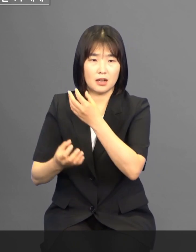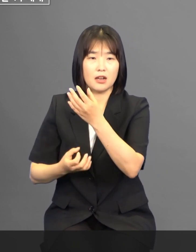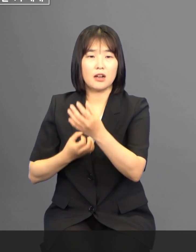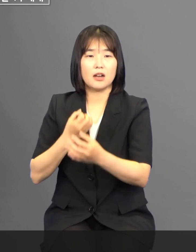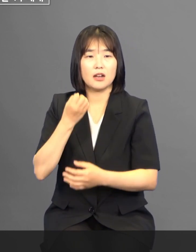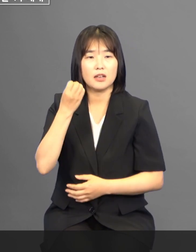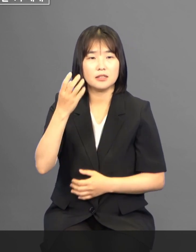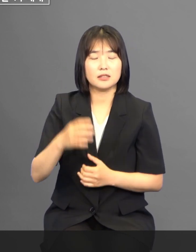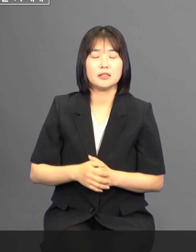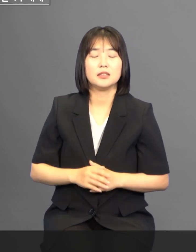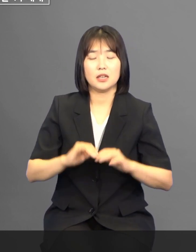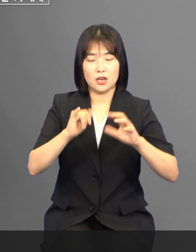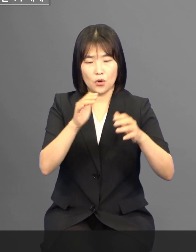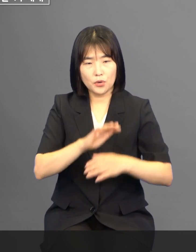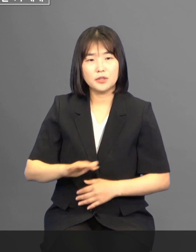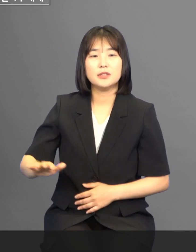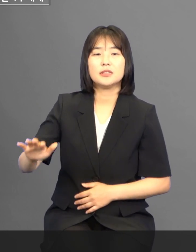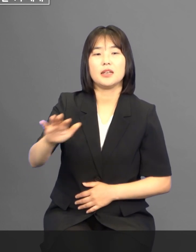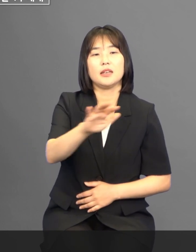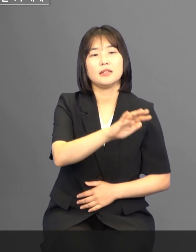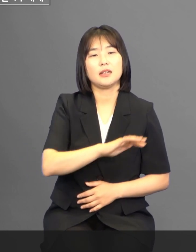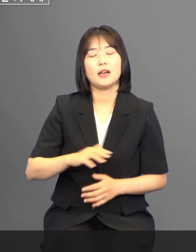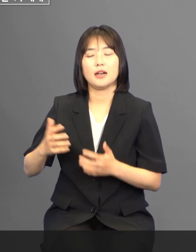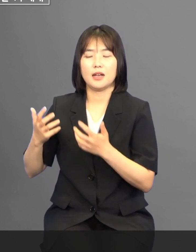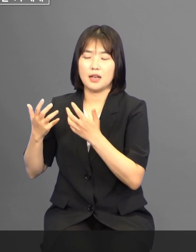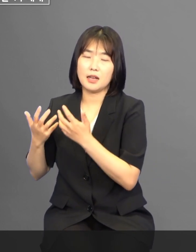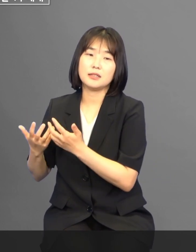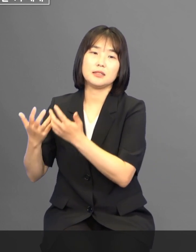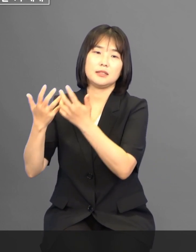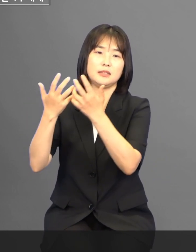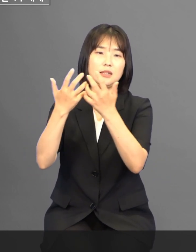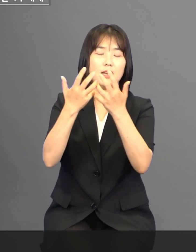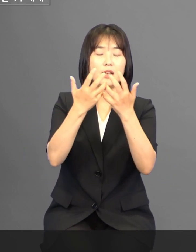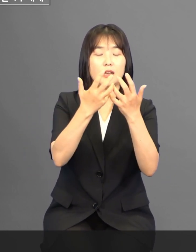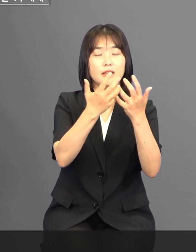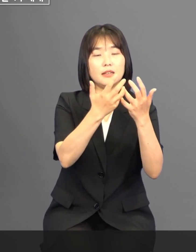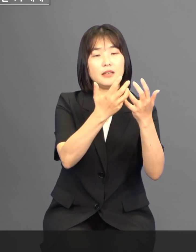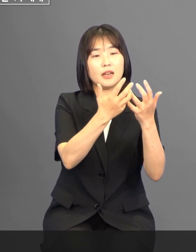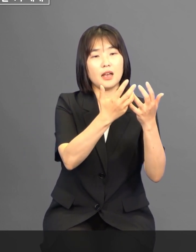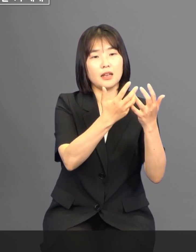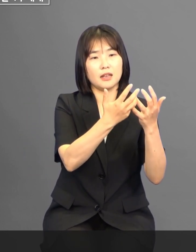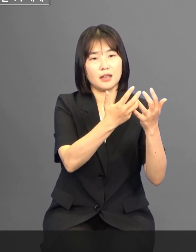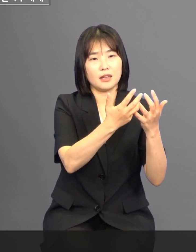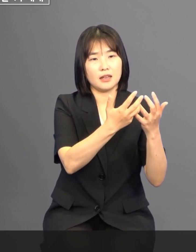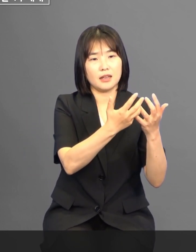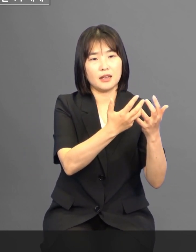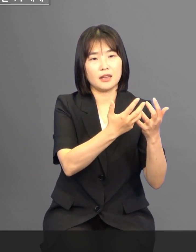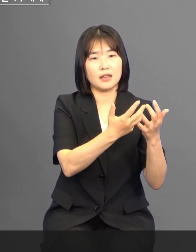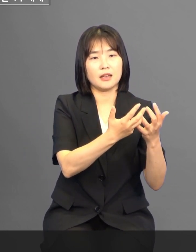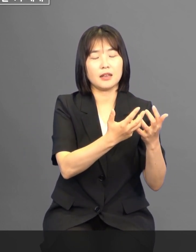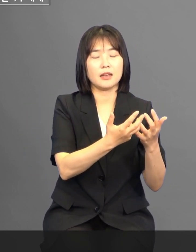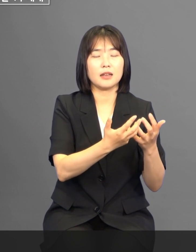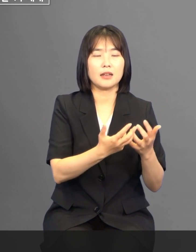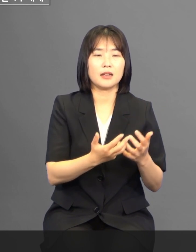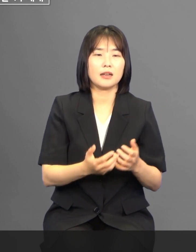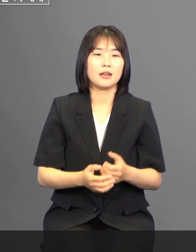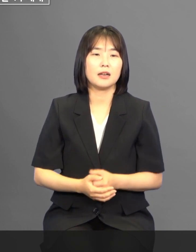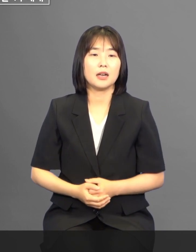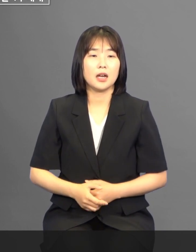인정하는 것이 온 세상 가득하리라. 아멘.